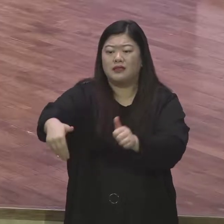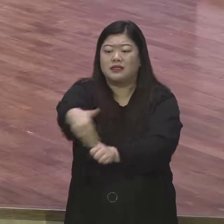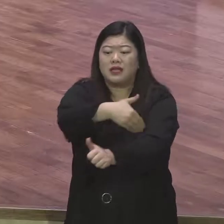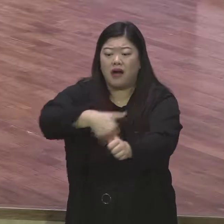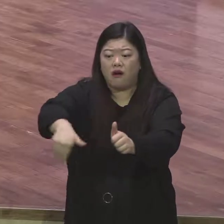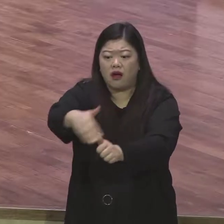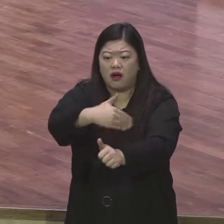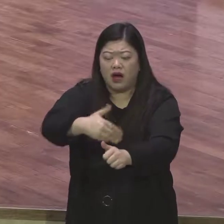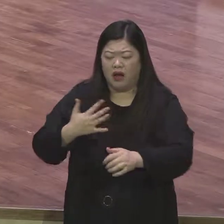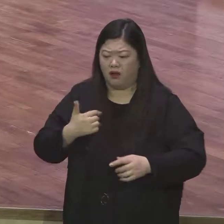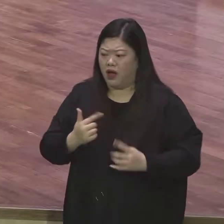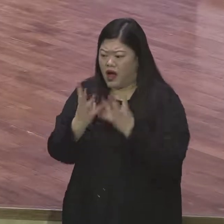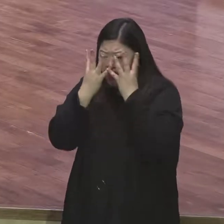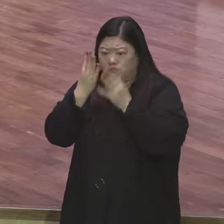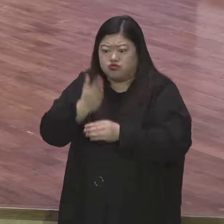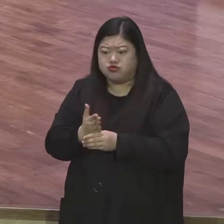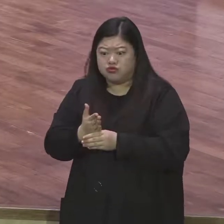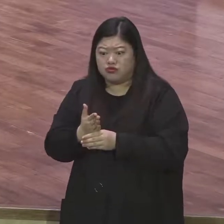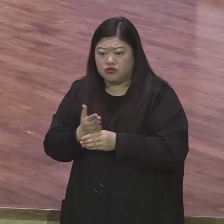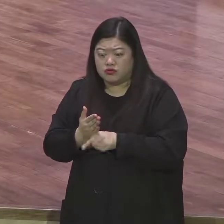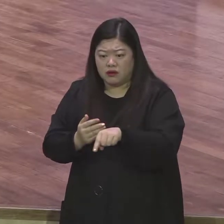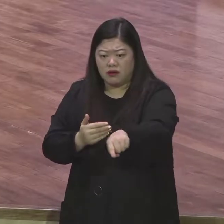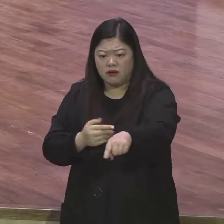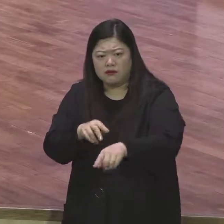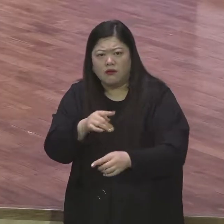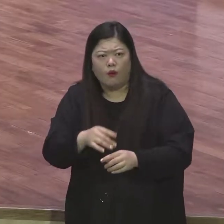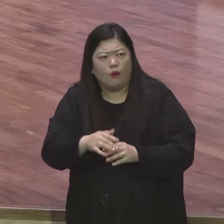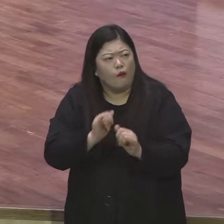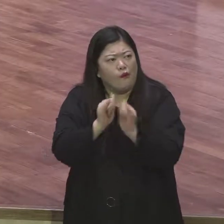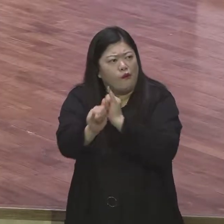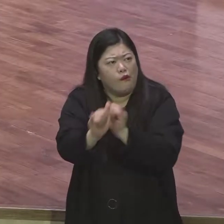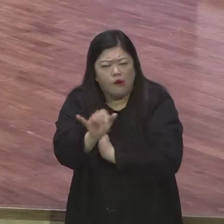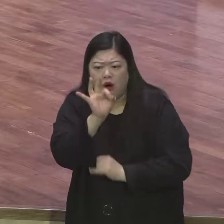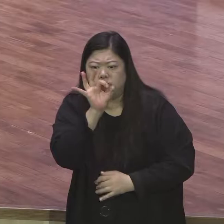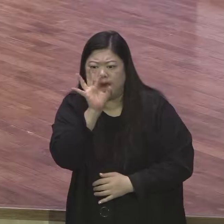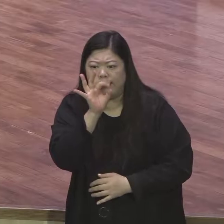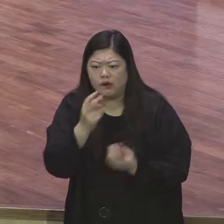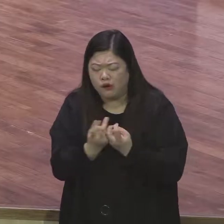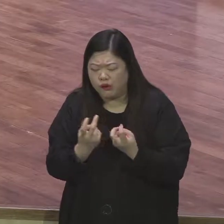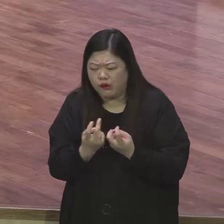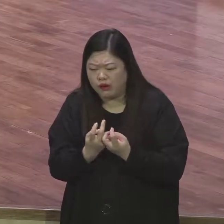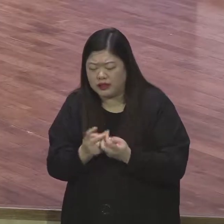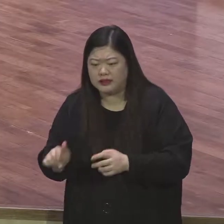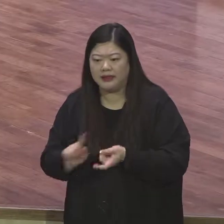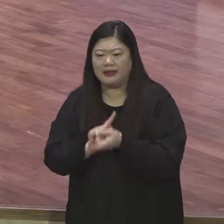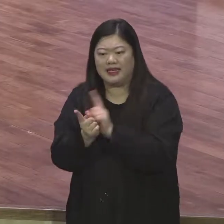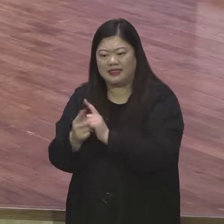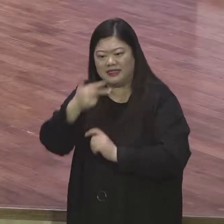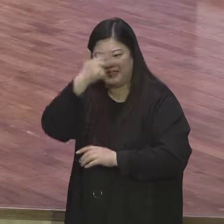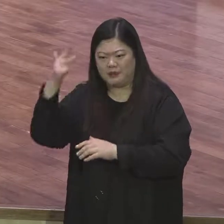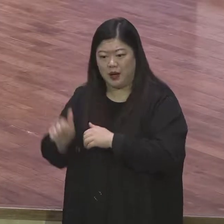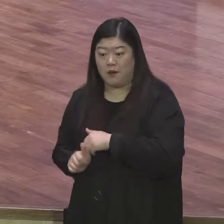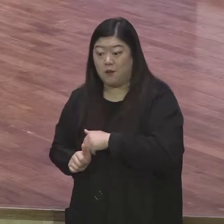제대로 알기 위함이었어요. 지금 바울은 지금 로마 감옥에 갇혀 있어요. 그러니까 빌립보 교회의 상황을 내가 좀 알고